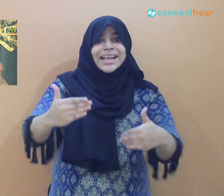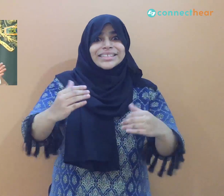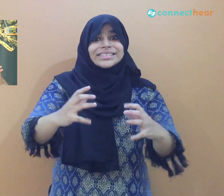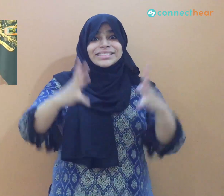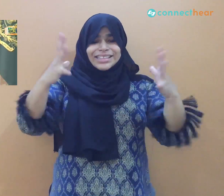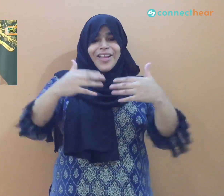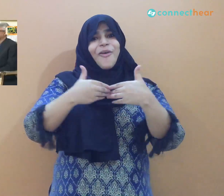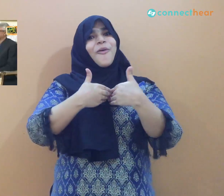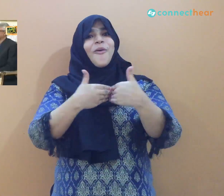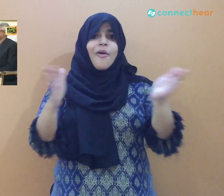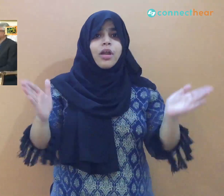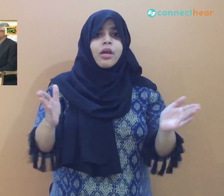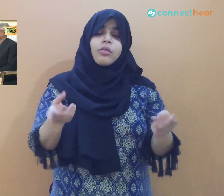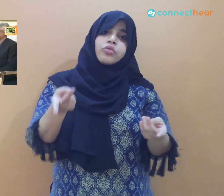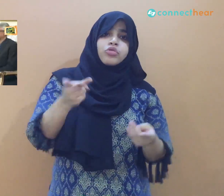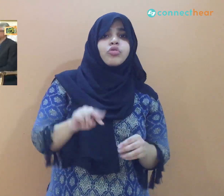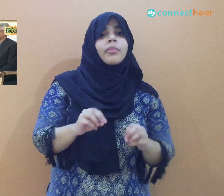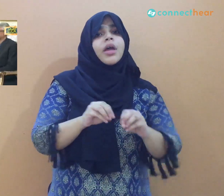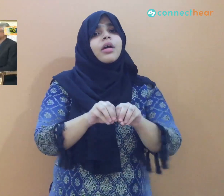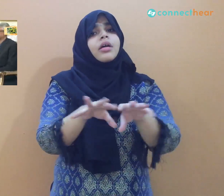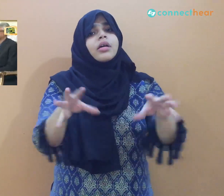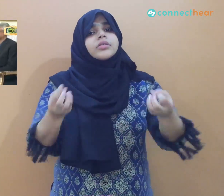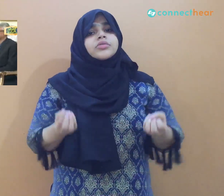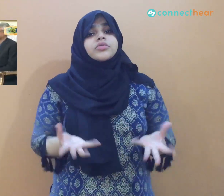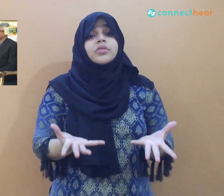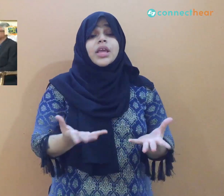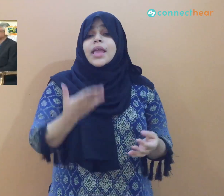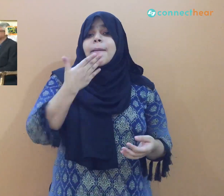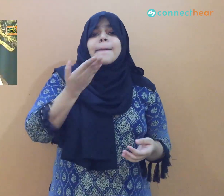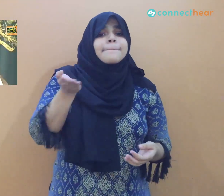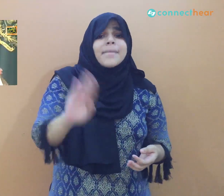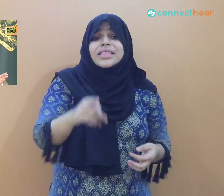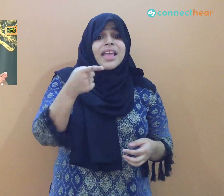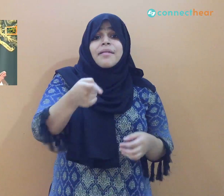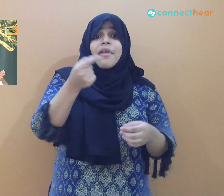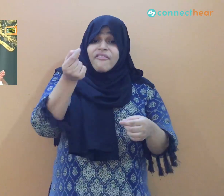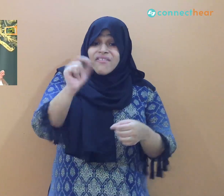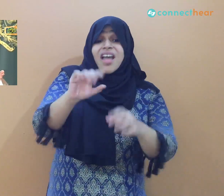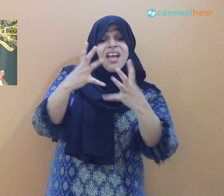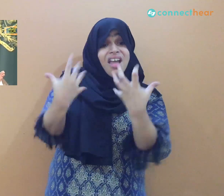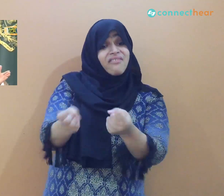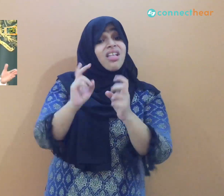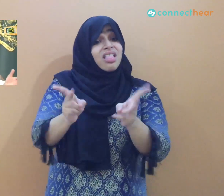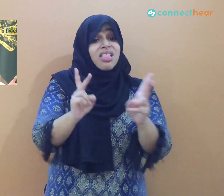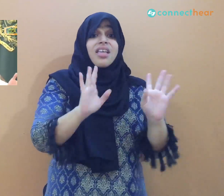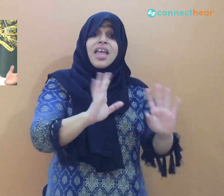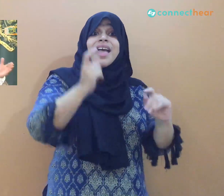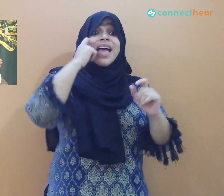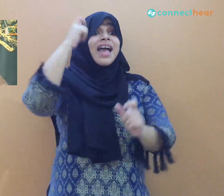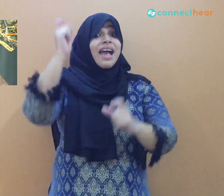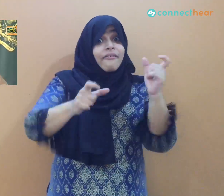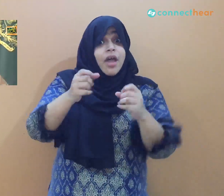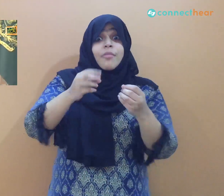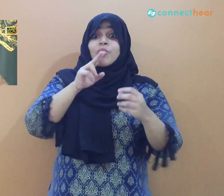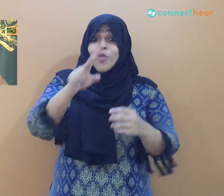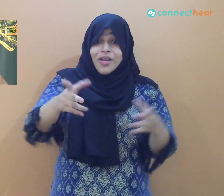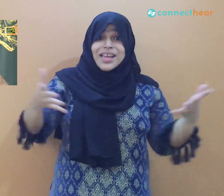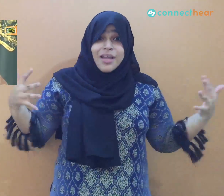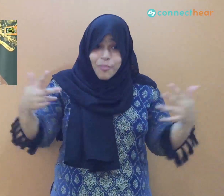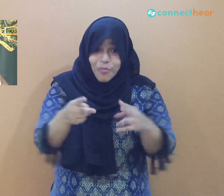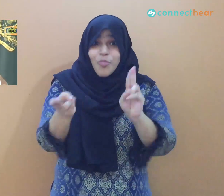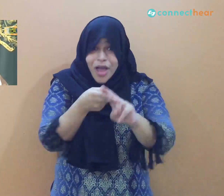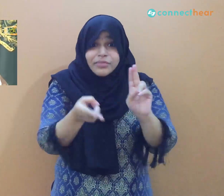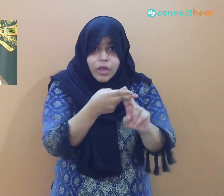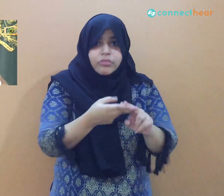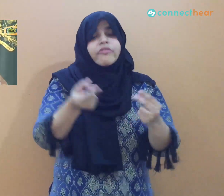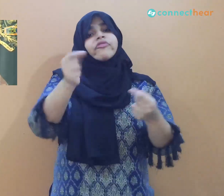زیادہ کھولا تو ادھر بھی ایک نظر آ رہا ہے سپائک. تو اس کا مطلب کہ وائرس تو ہے، جب بھی لوگوں کو آپ موقع دیں گے ملنے کا، وہ